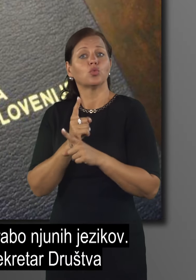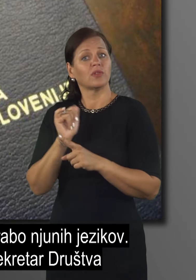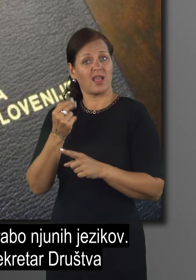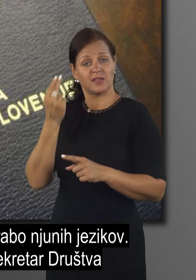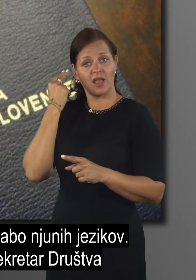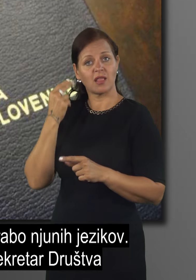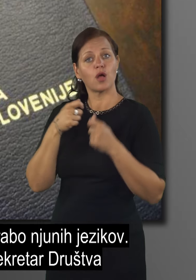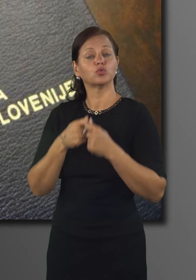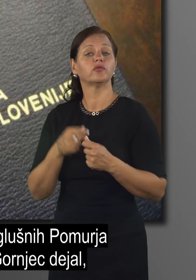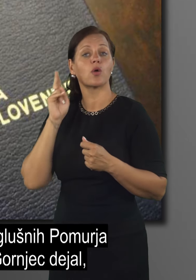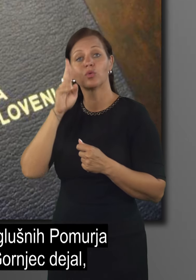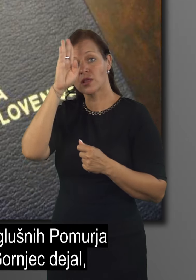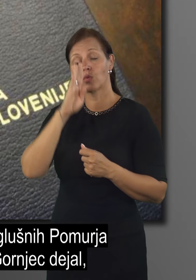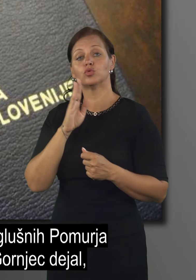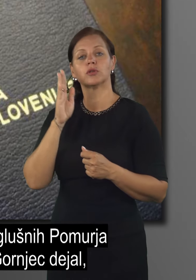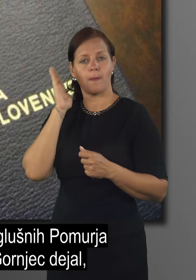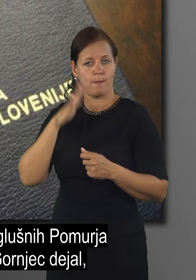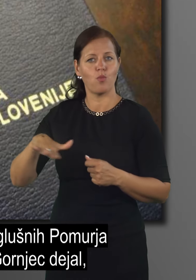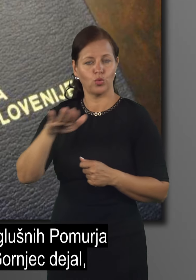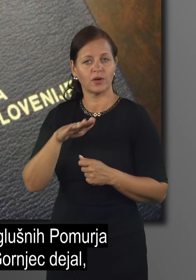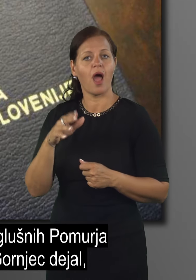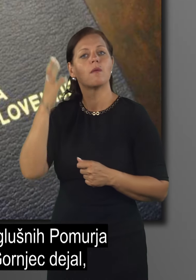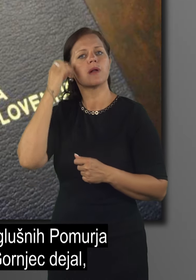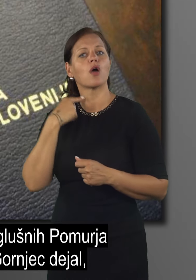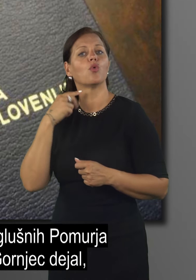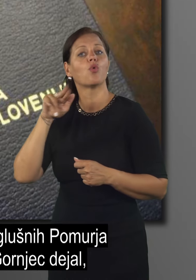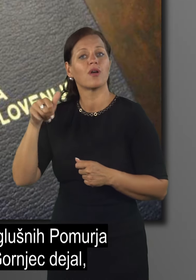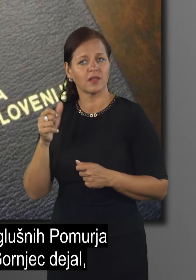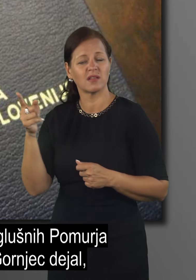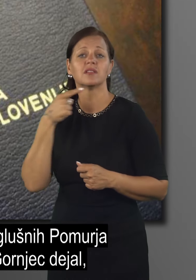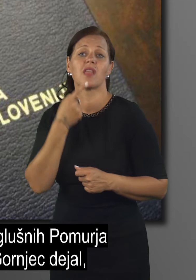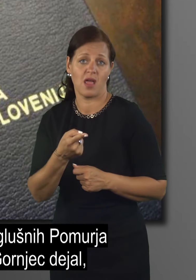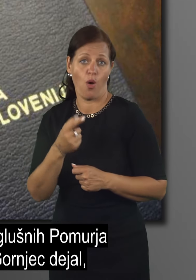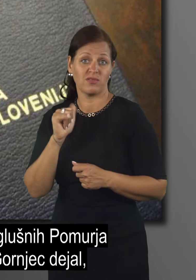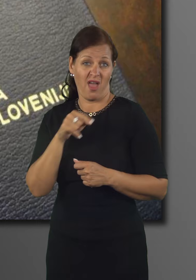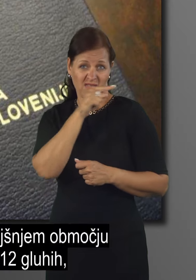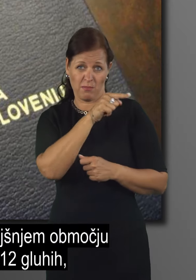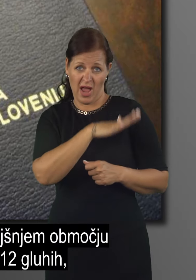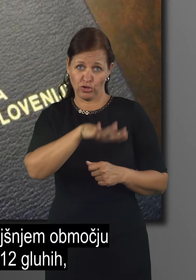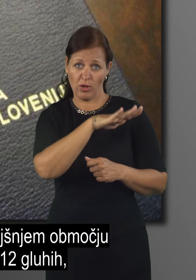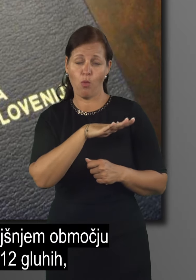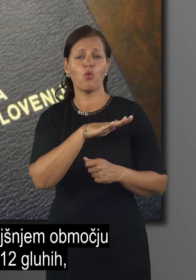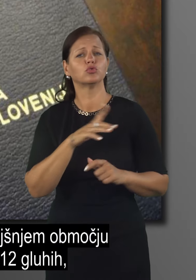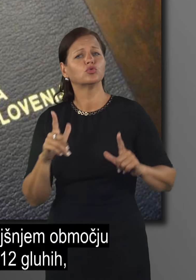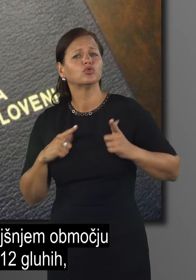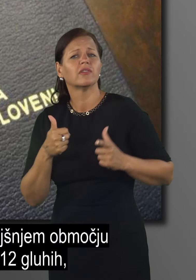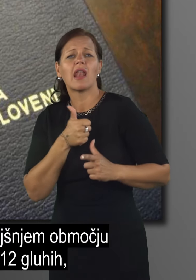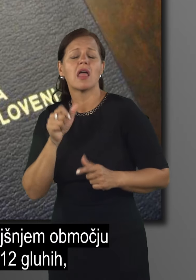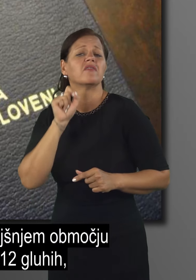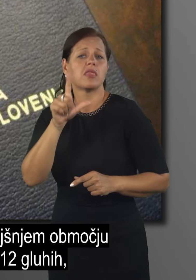Četudi je sekretar Društva gluhih in naglušnih Pomurja Branko Gornjec dejal, da na tamkajšnjem območju živi le 12 gluhih, niti